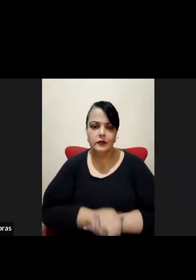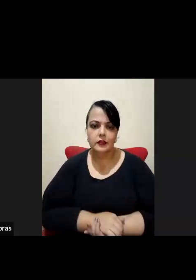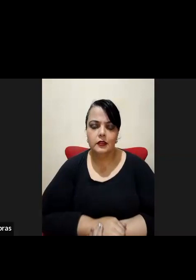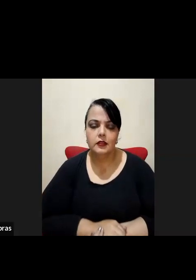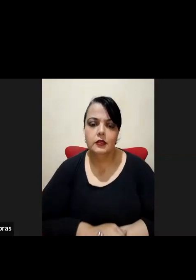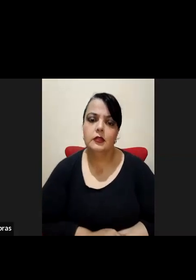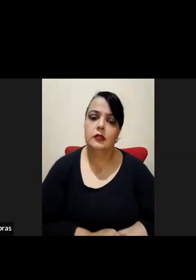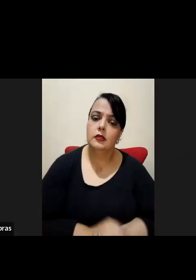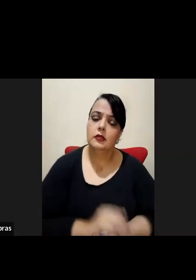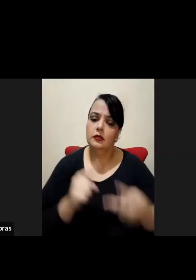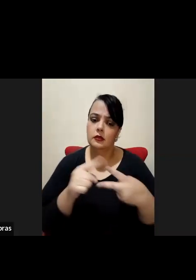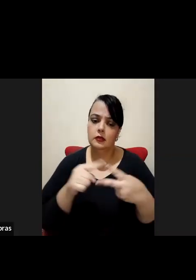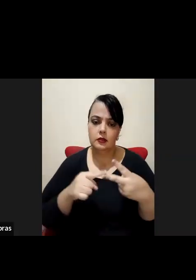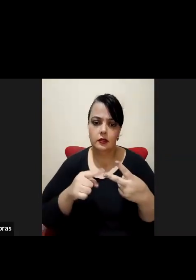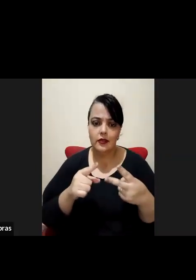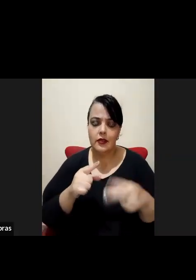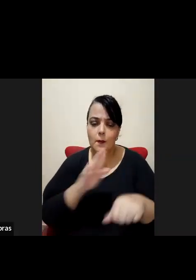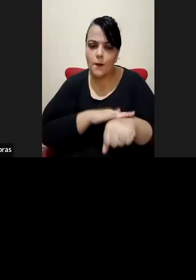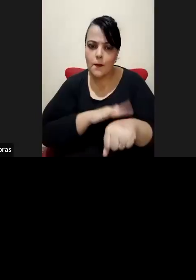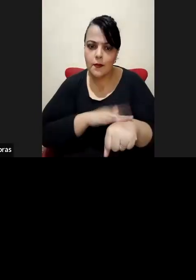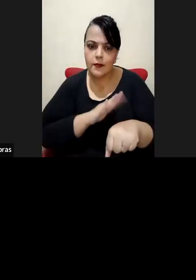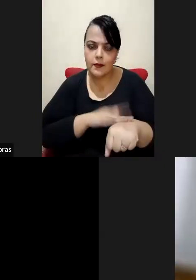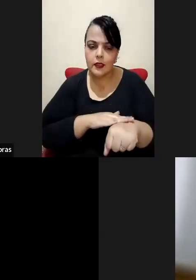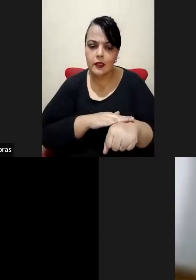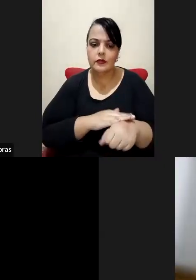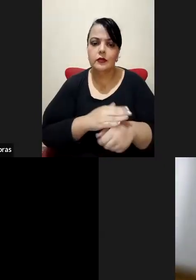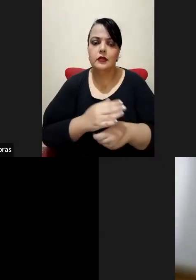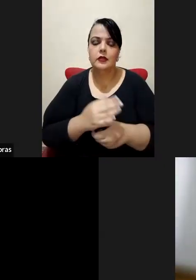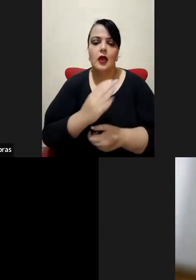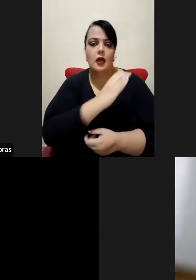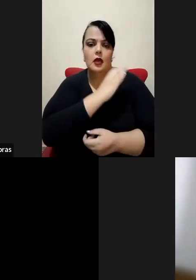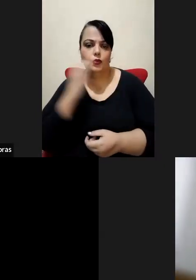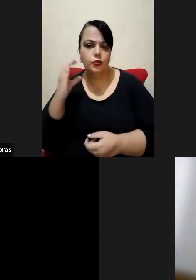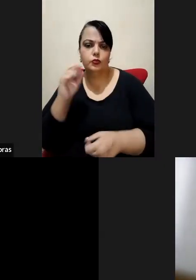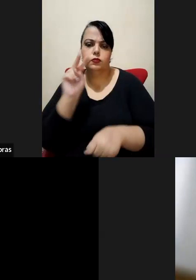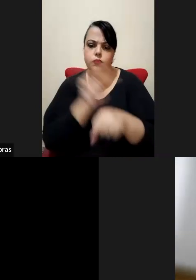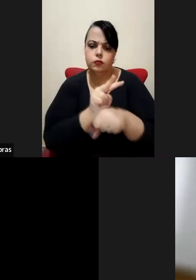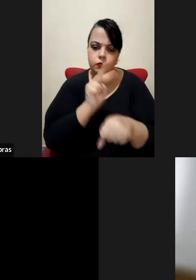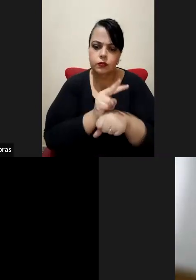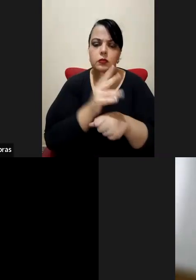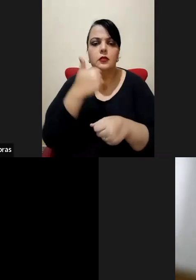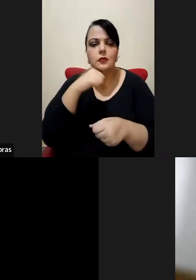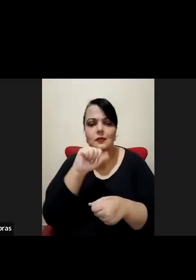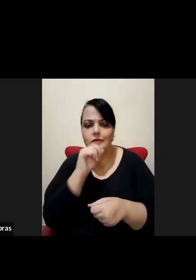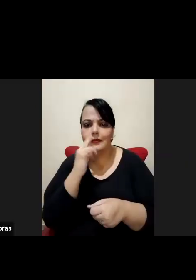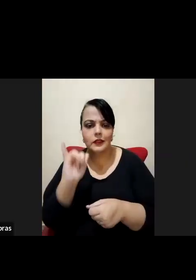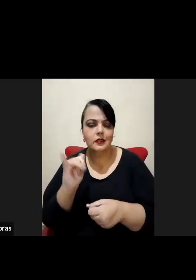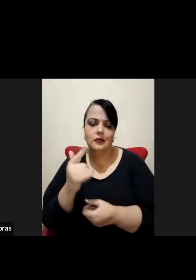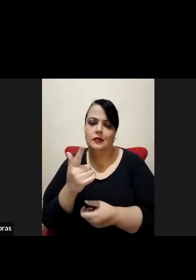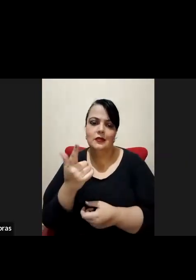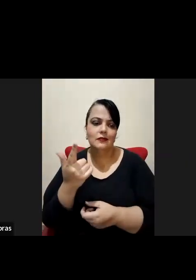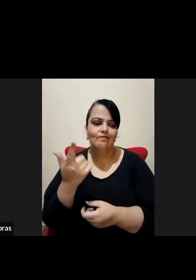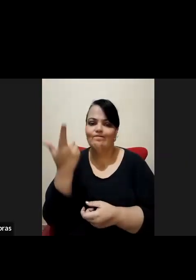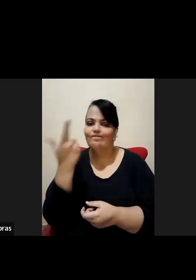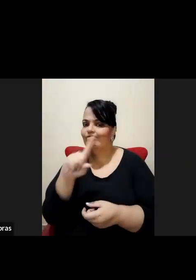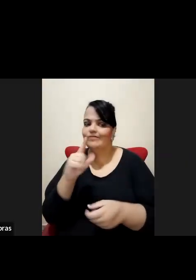duas condições são fases em que nós, adultos cuidadores, nós pais, não poderemos mais